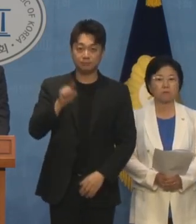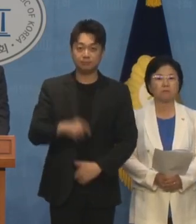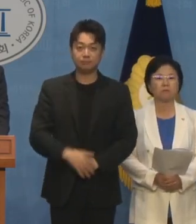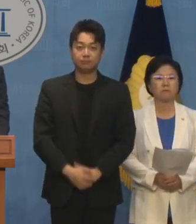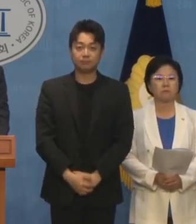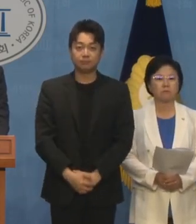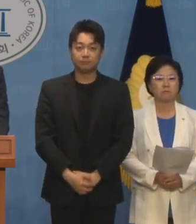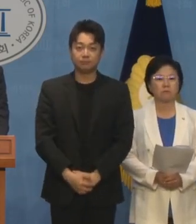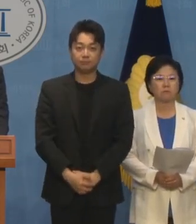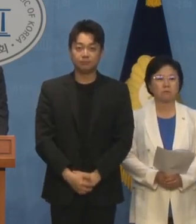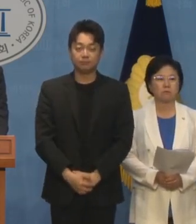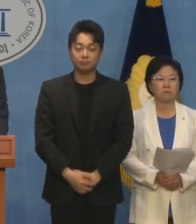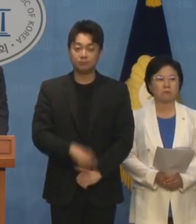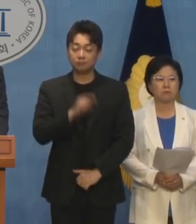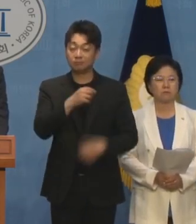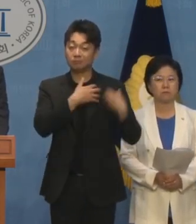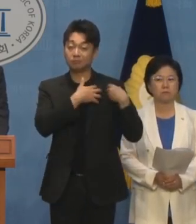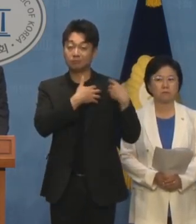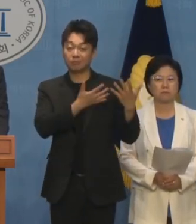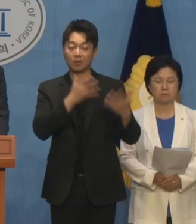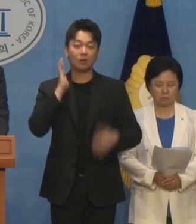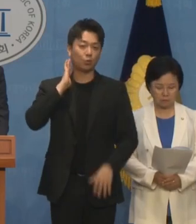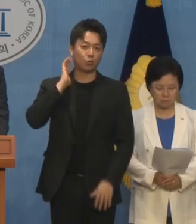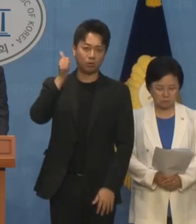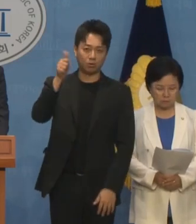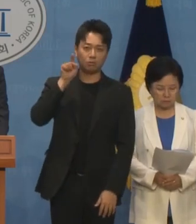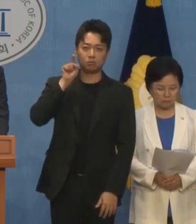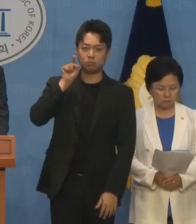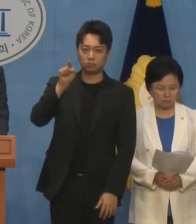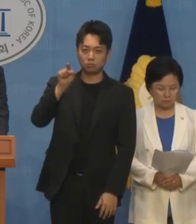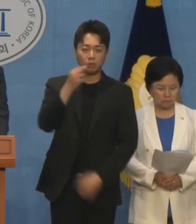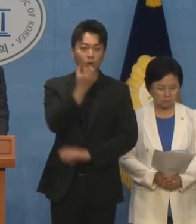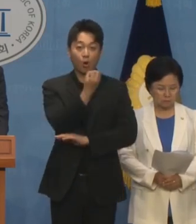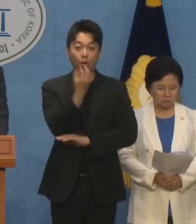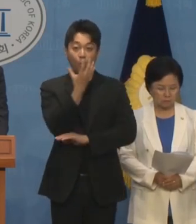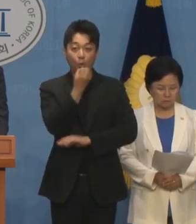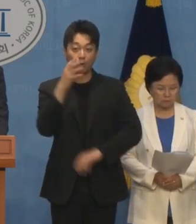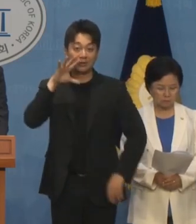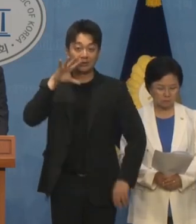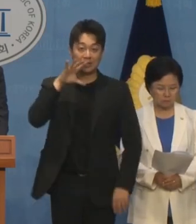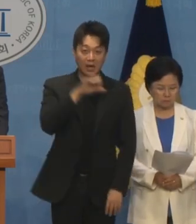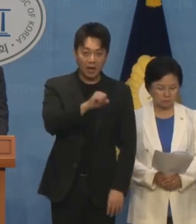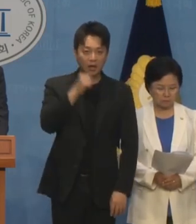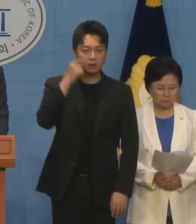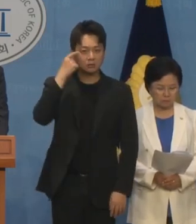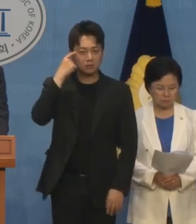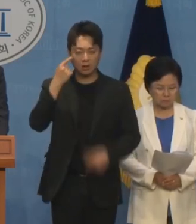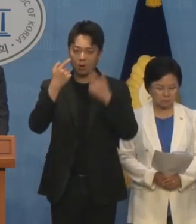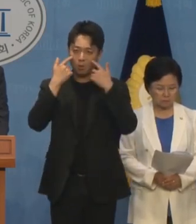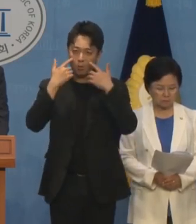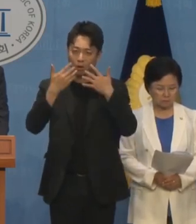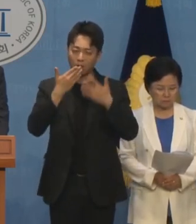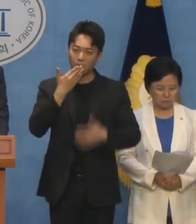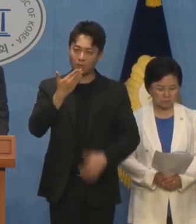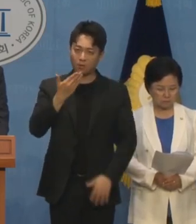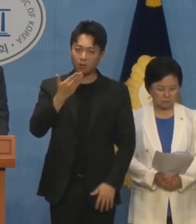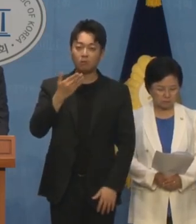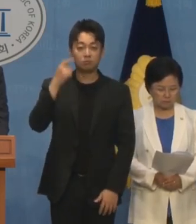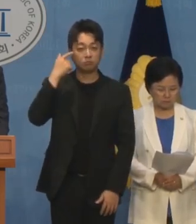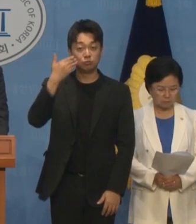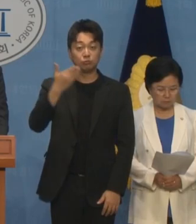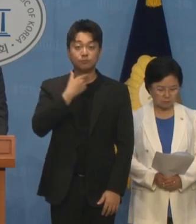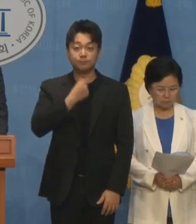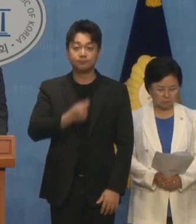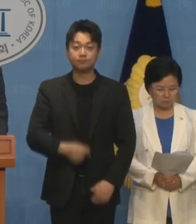이런 사태를 방관하고 있는 윤석열 대통령이야말로 언론 장악에 뜻을 두고 있는 것이 아닌지 묻지 않을